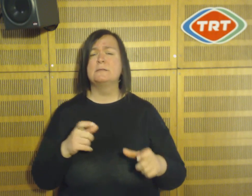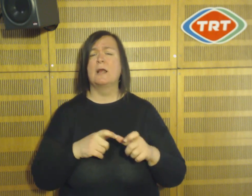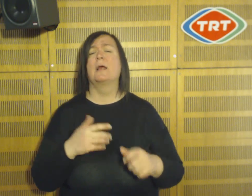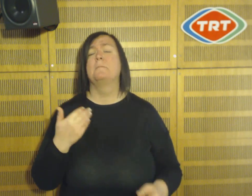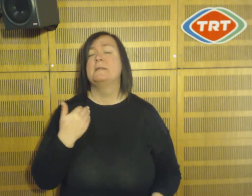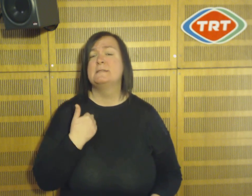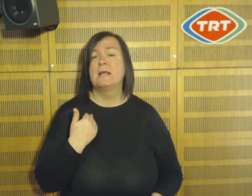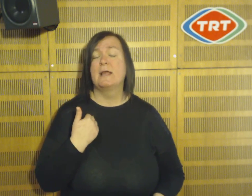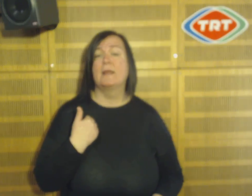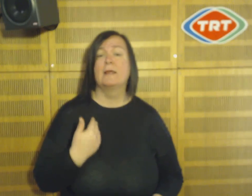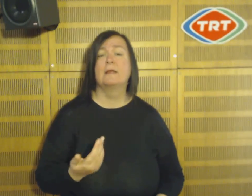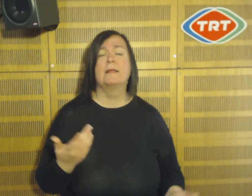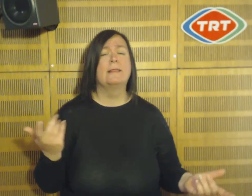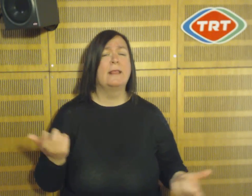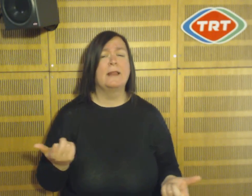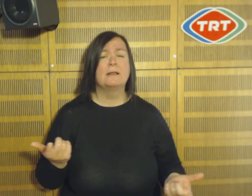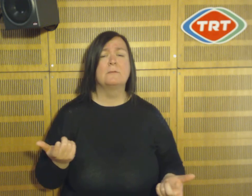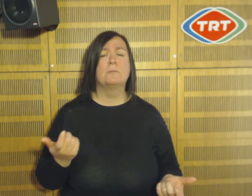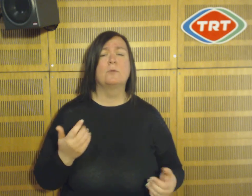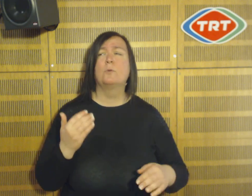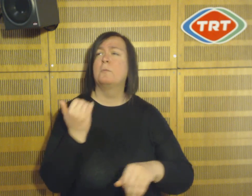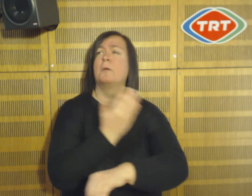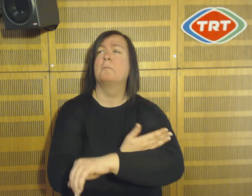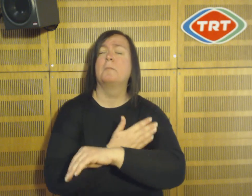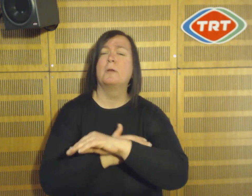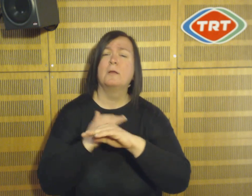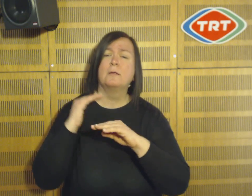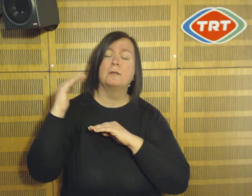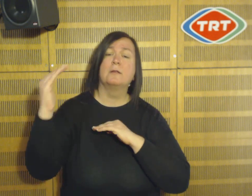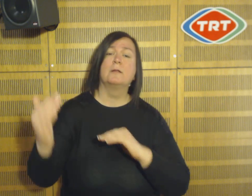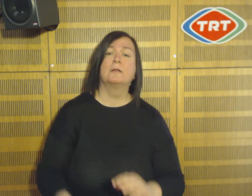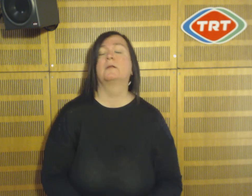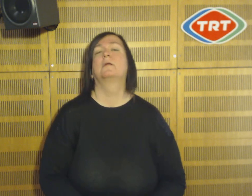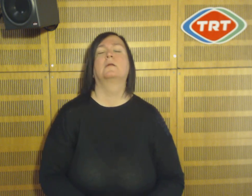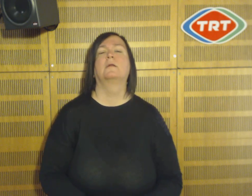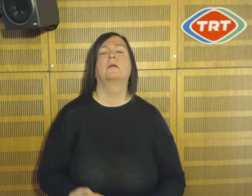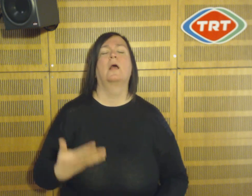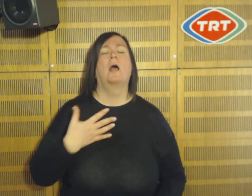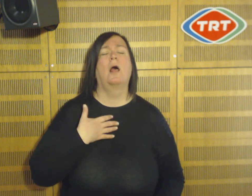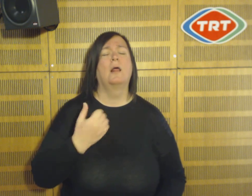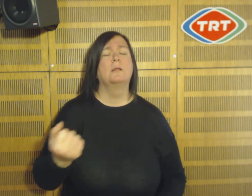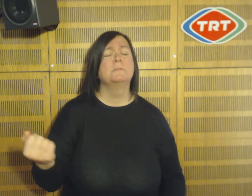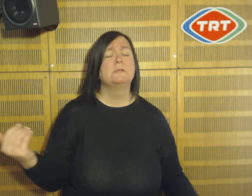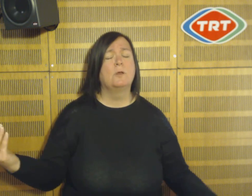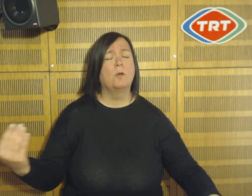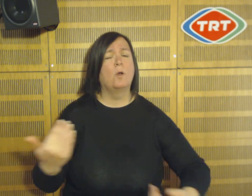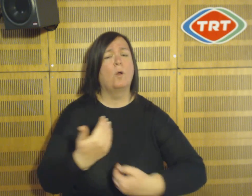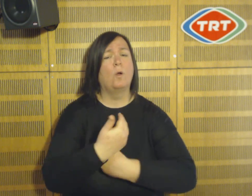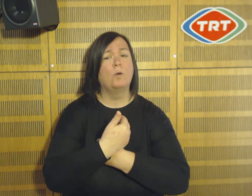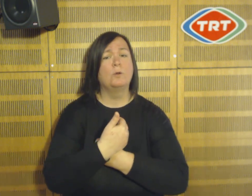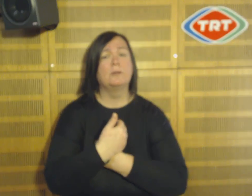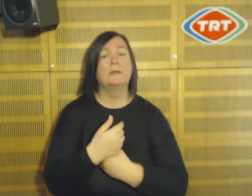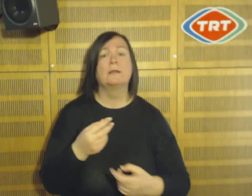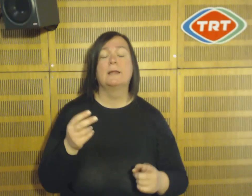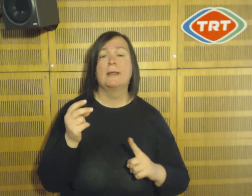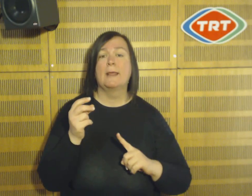bize Neresi gurbet al bizi koynuna pek